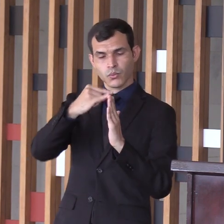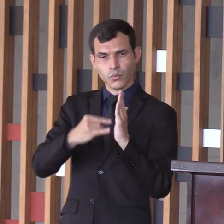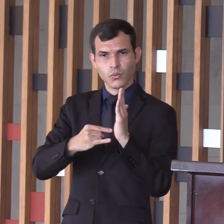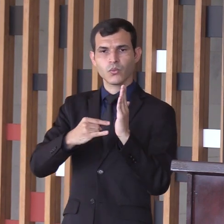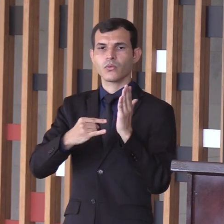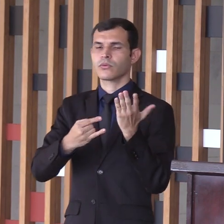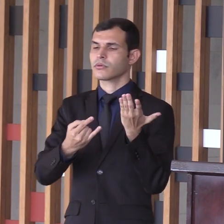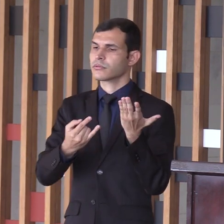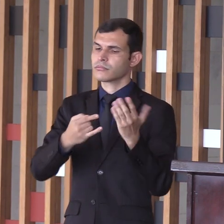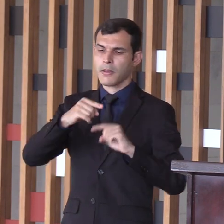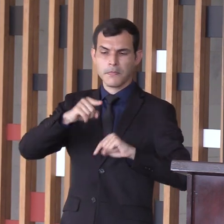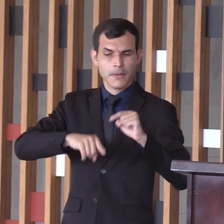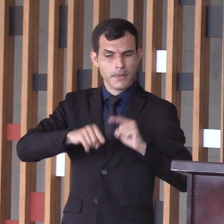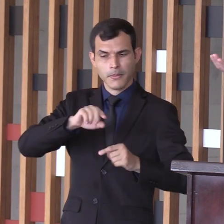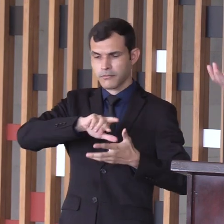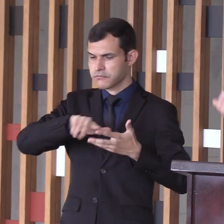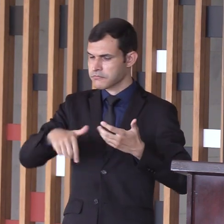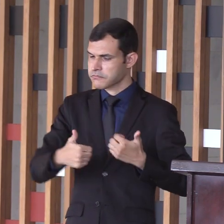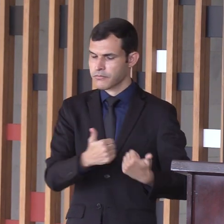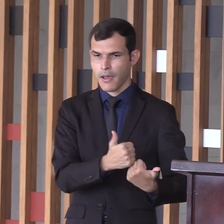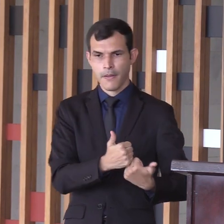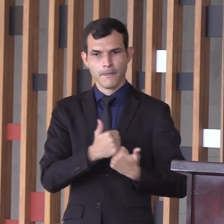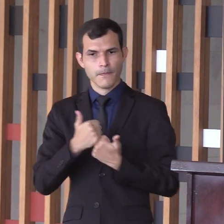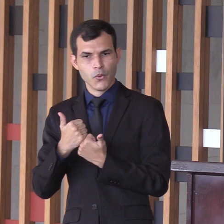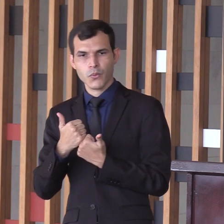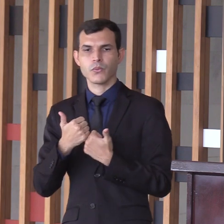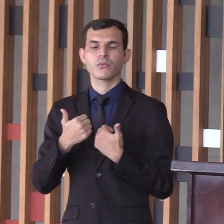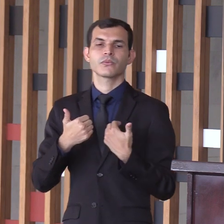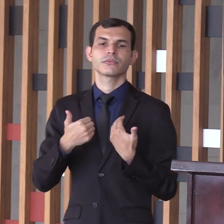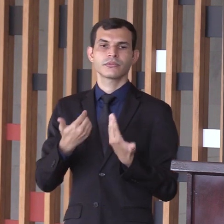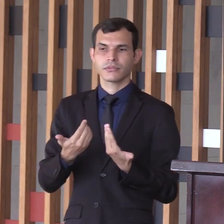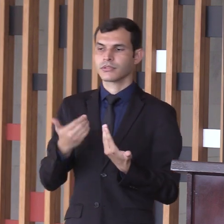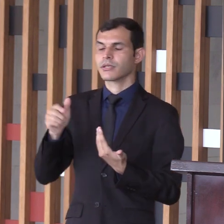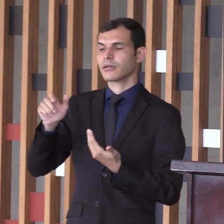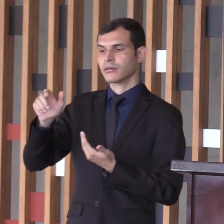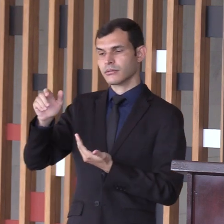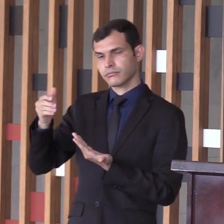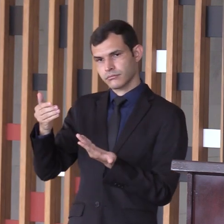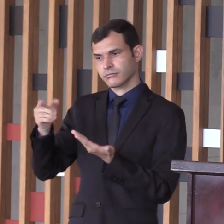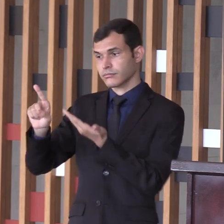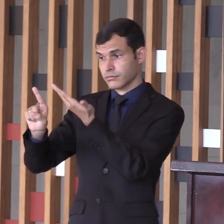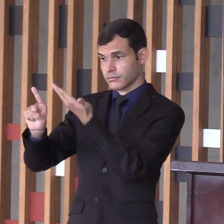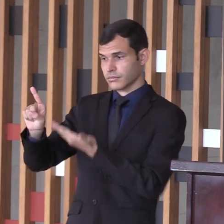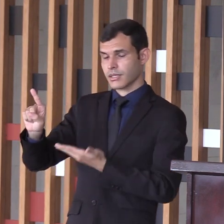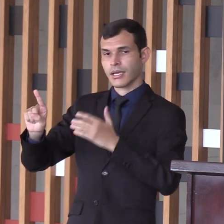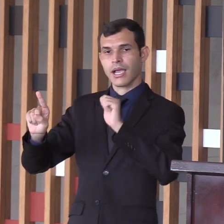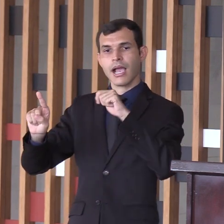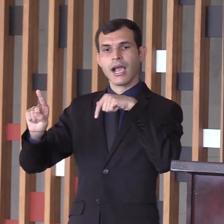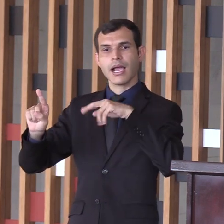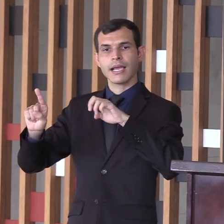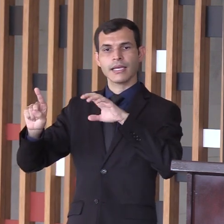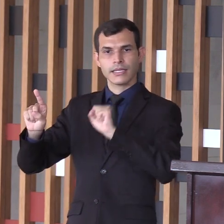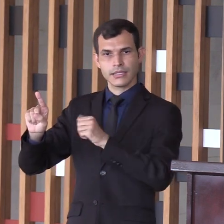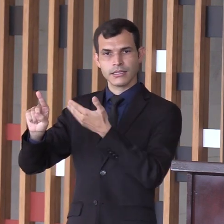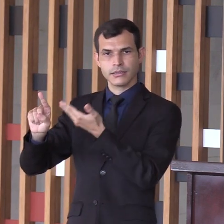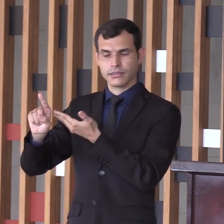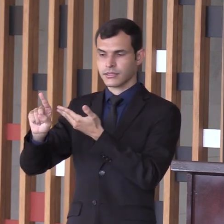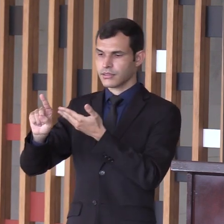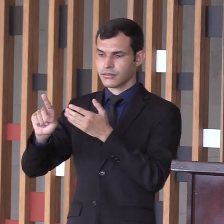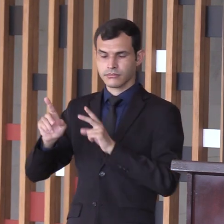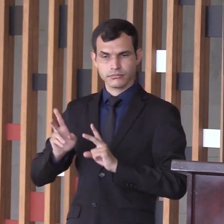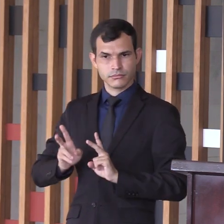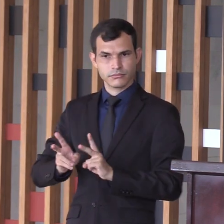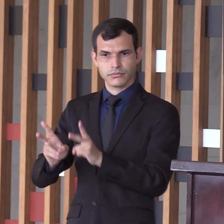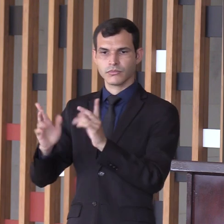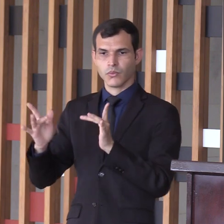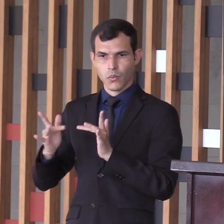tem nos dado todo o apoio, e aqui eu gostaria de citar o embaixador Aquiles, que tem sido nosso interlocutor frequente. Quando